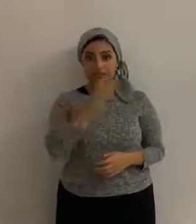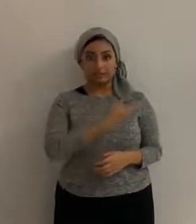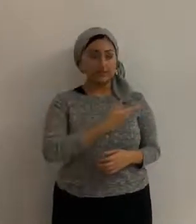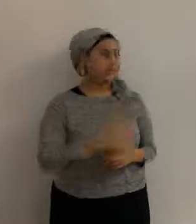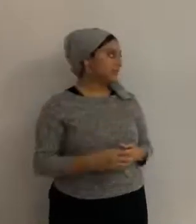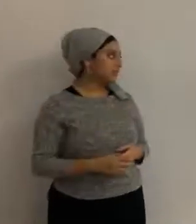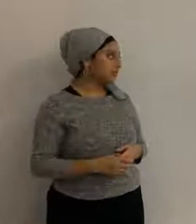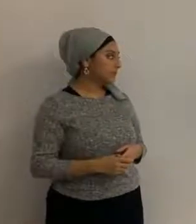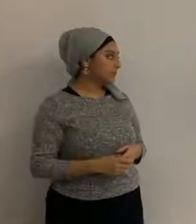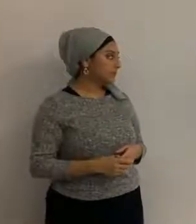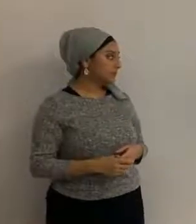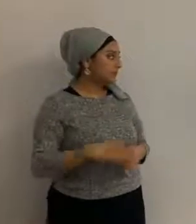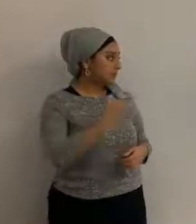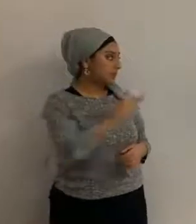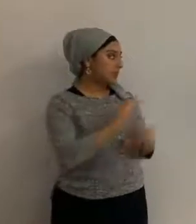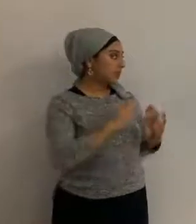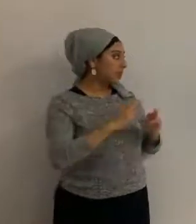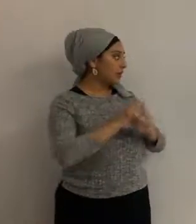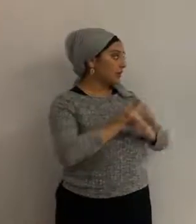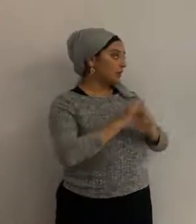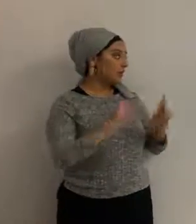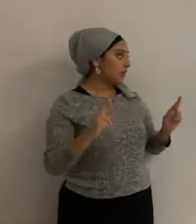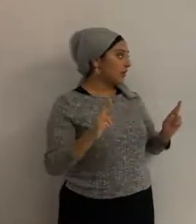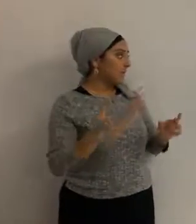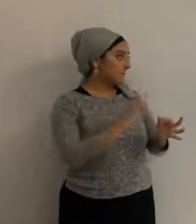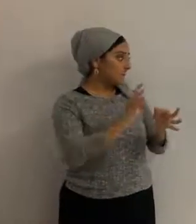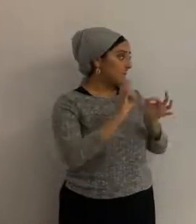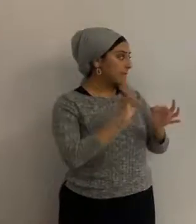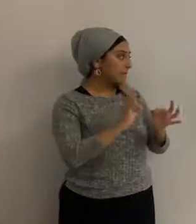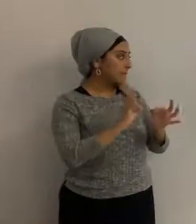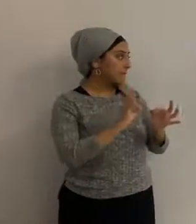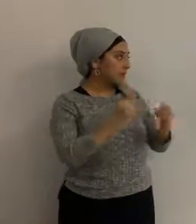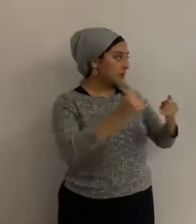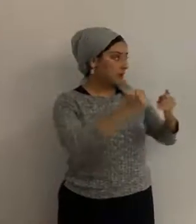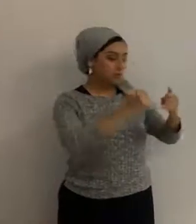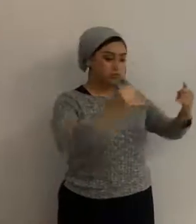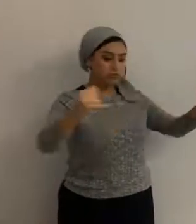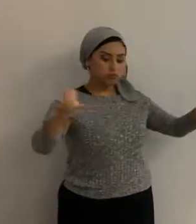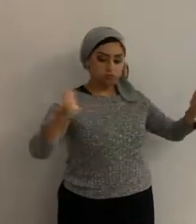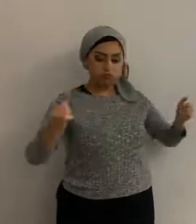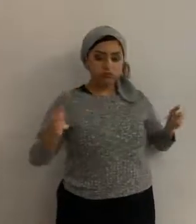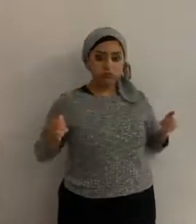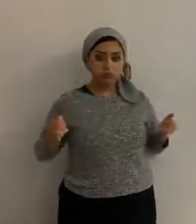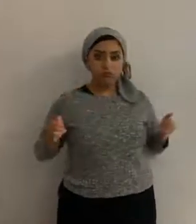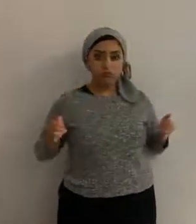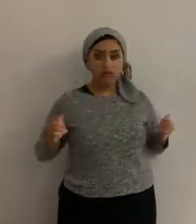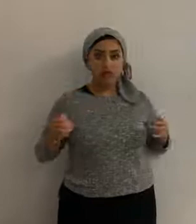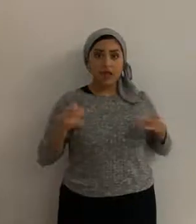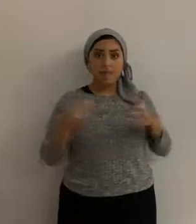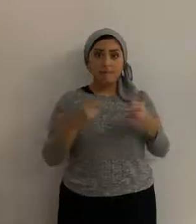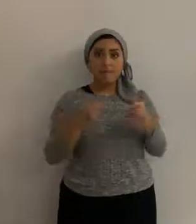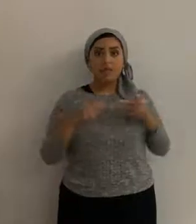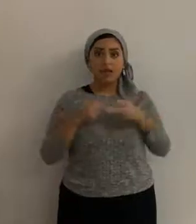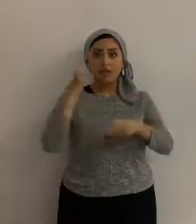Aquí ya está perfectamente delimitado un área de trabajo, está ya confinada, está cerrada,